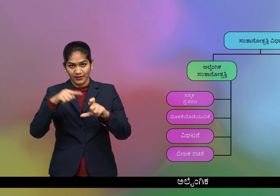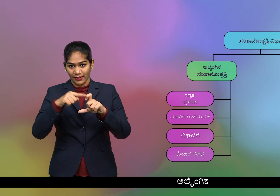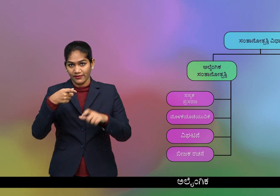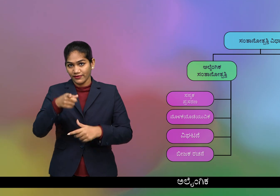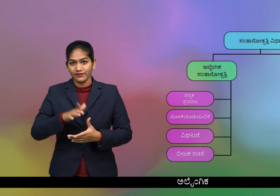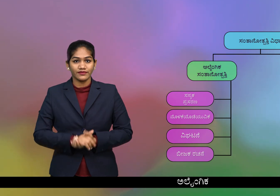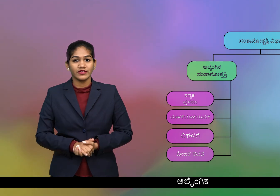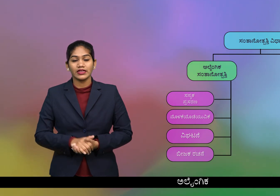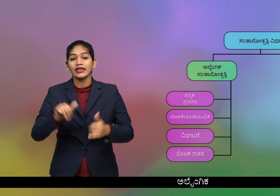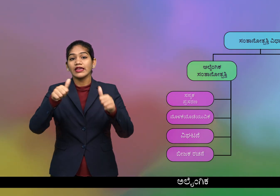ಅಲೈಂಗಿಕ ಮತ್ತು